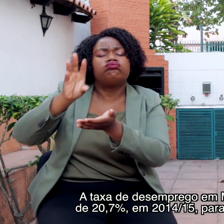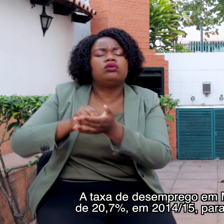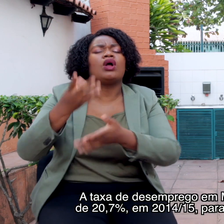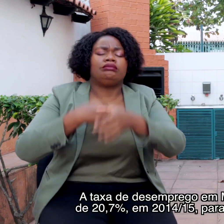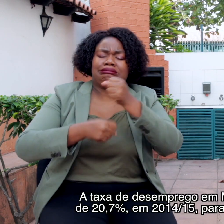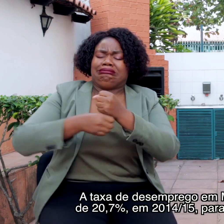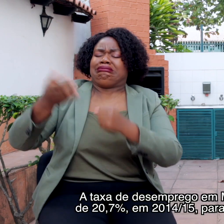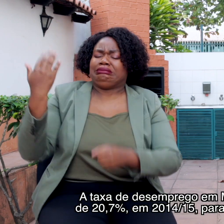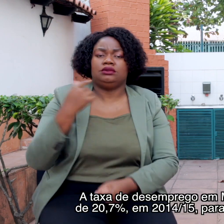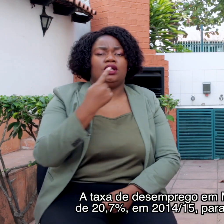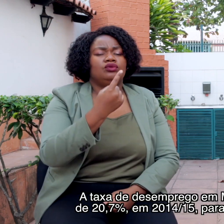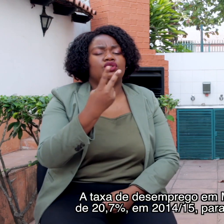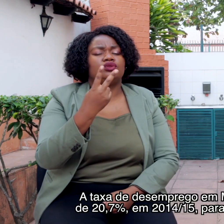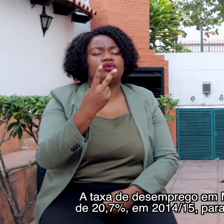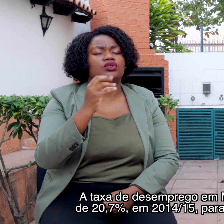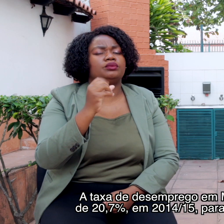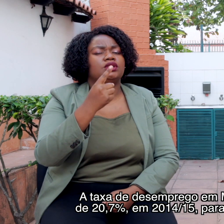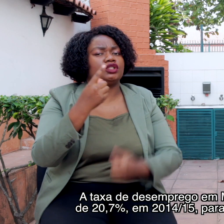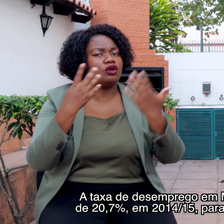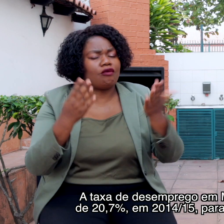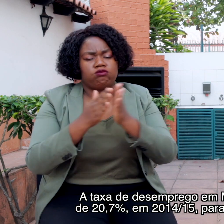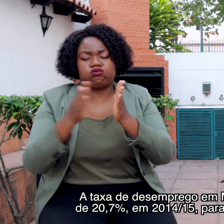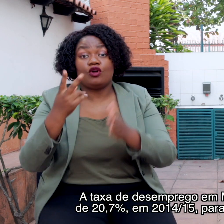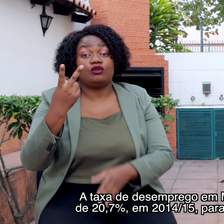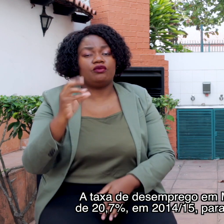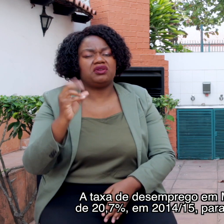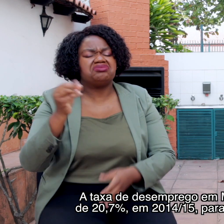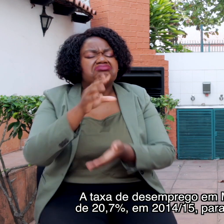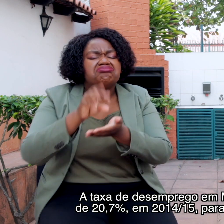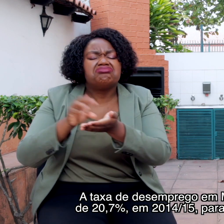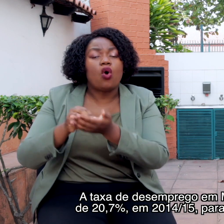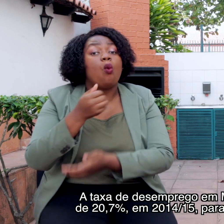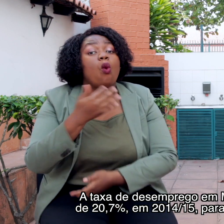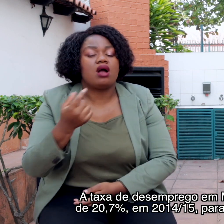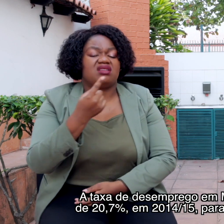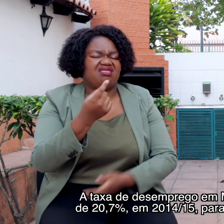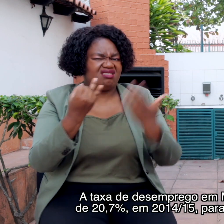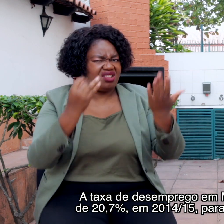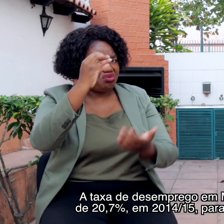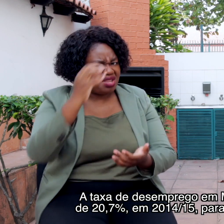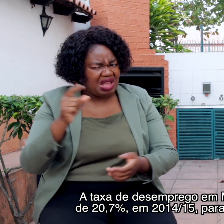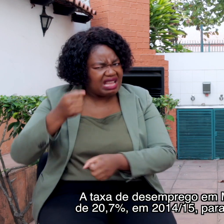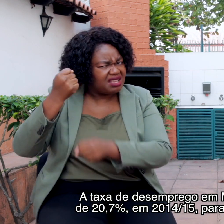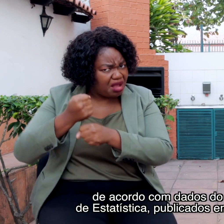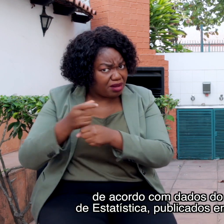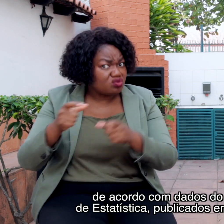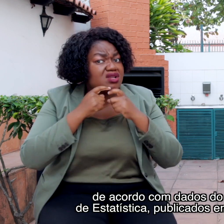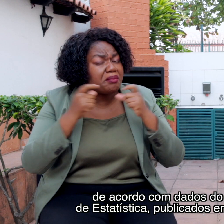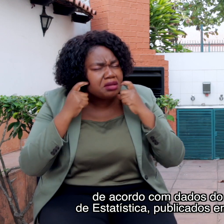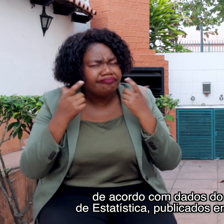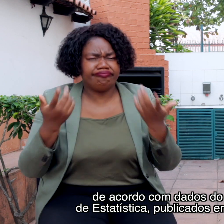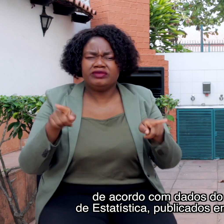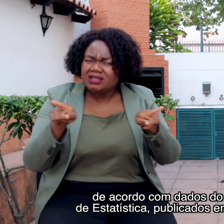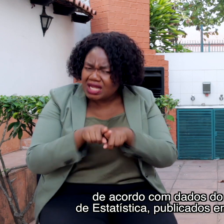Moçambique desceu de 20,7% em 2014 para 15,5% em 2020, de acordo